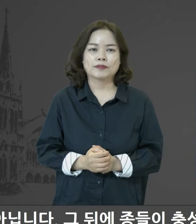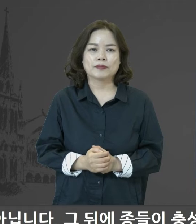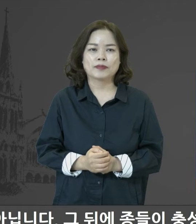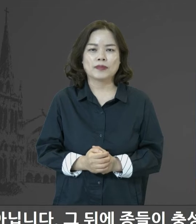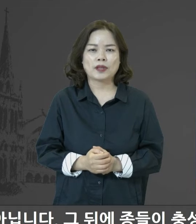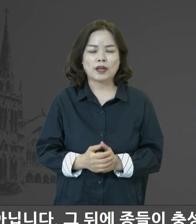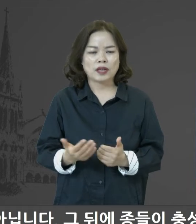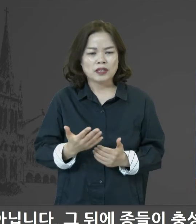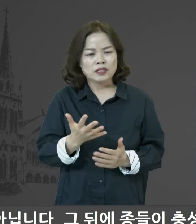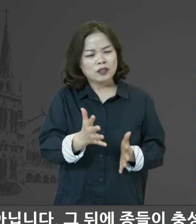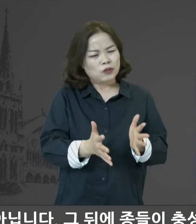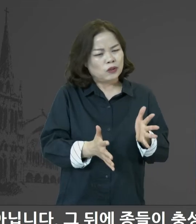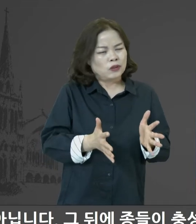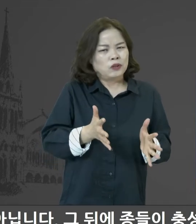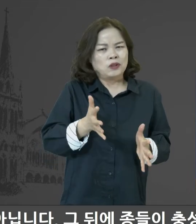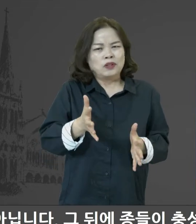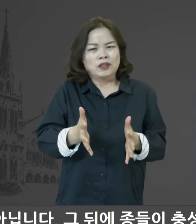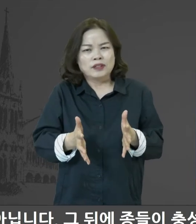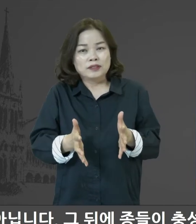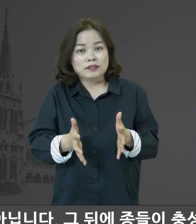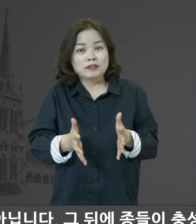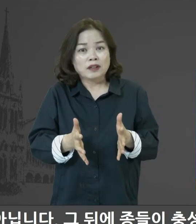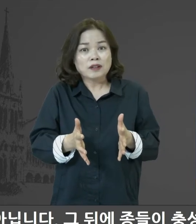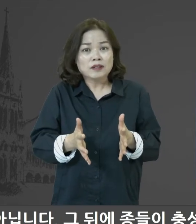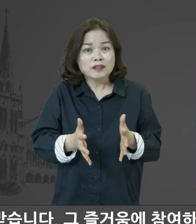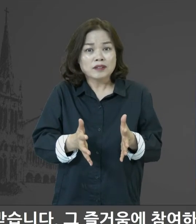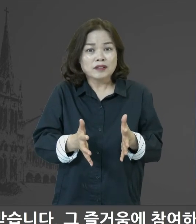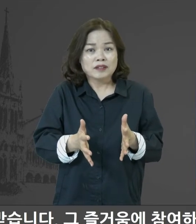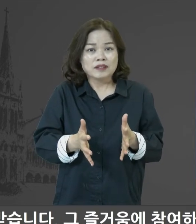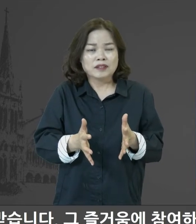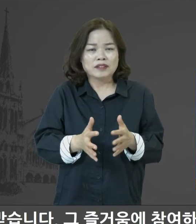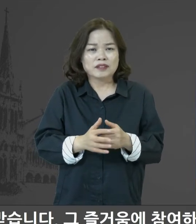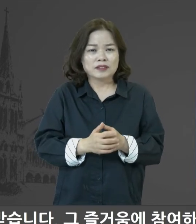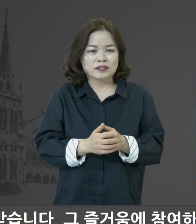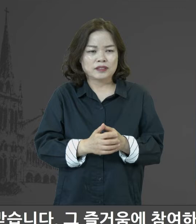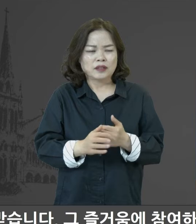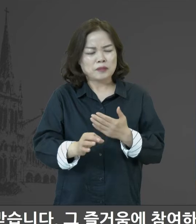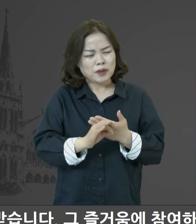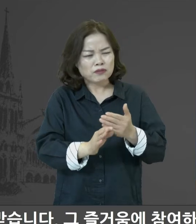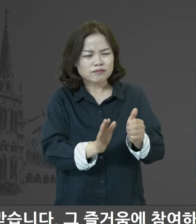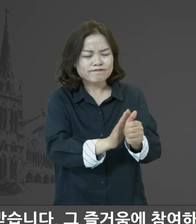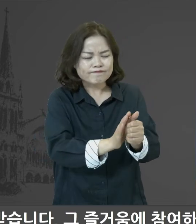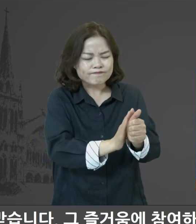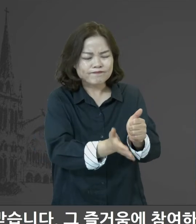일을 좀 서툴게 하면 격려하면 됩니다.